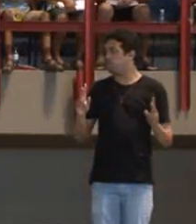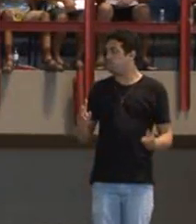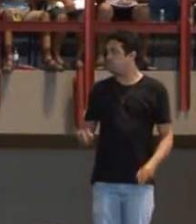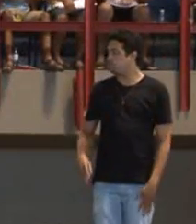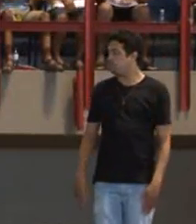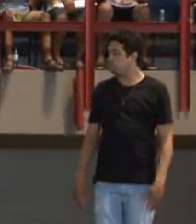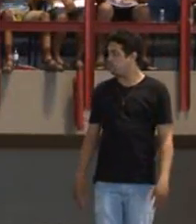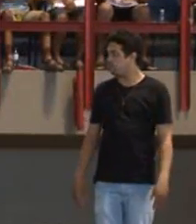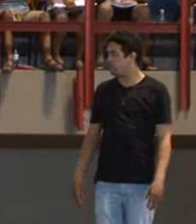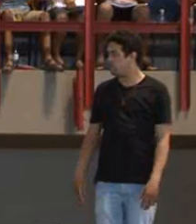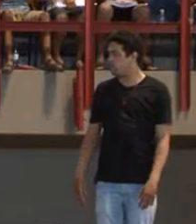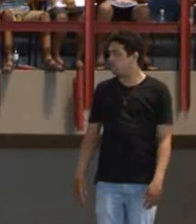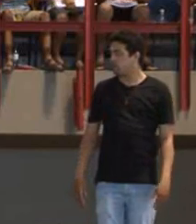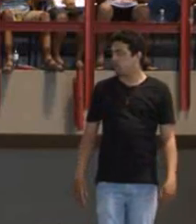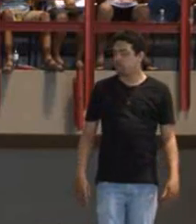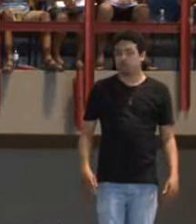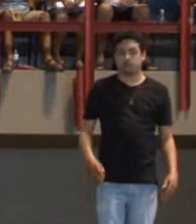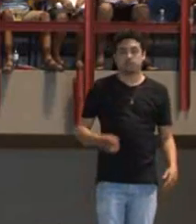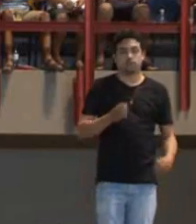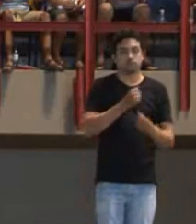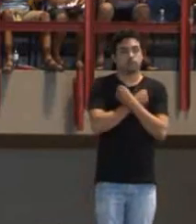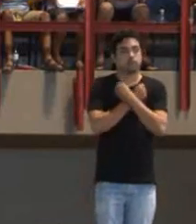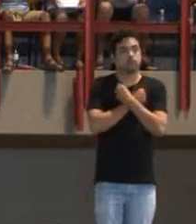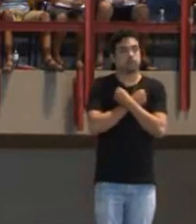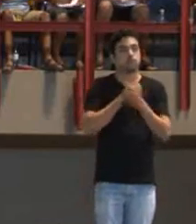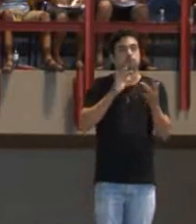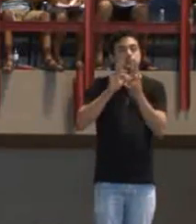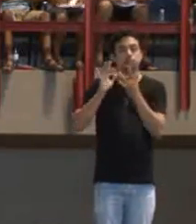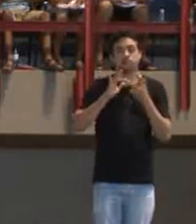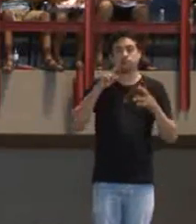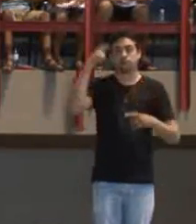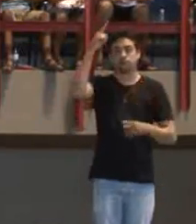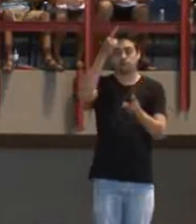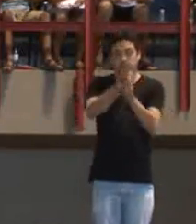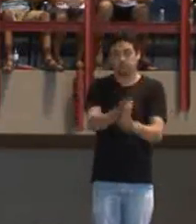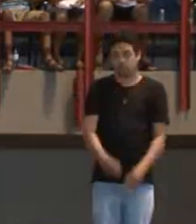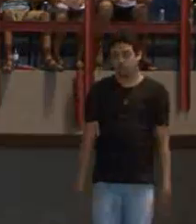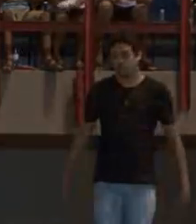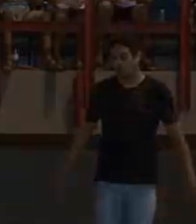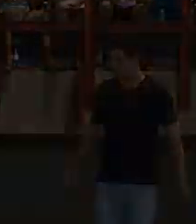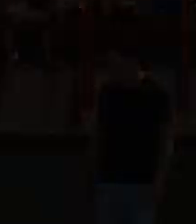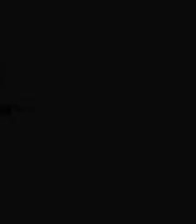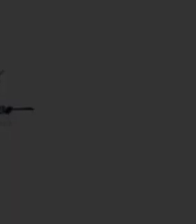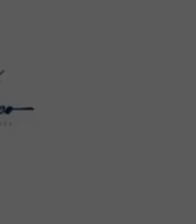Estou na hora? Posso terminar? Valeu, pessoal. Um abraço. Entrem em contato. Até a próxima.